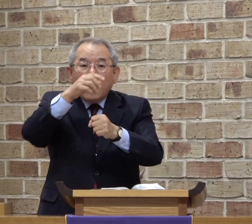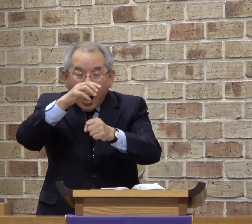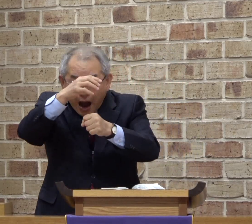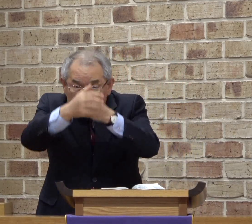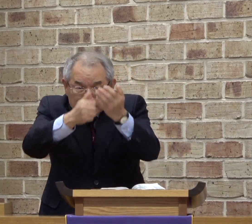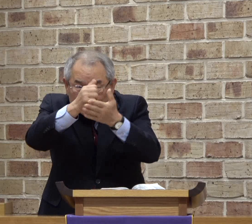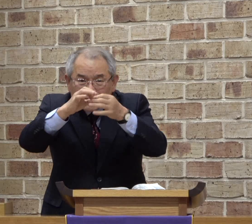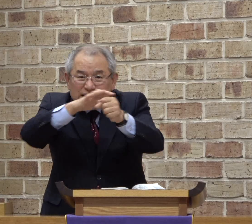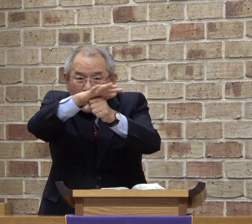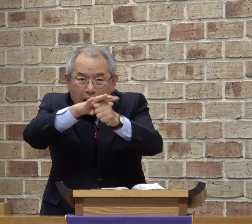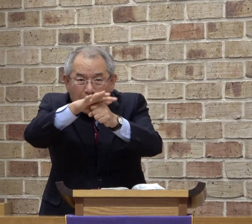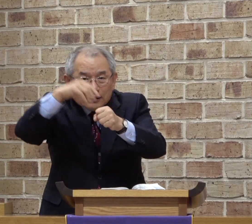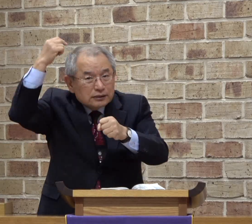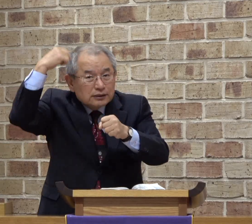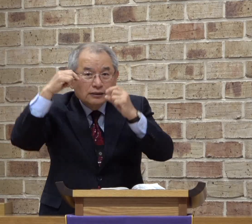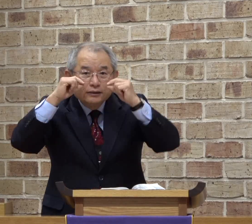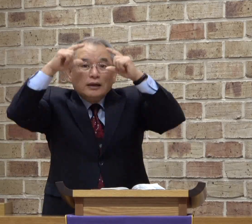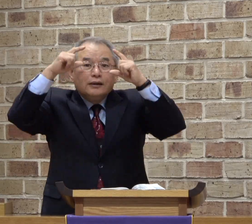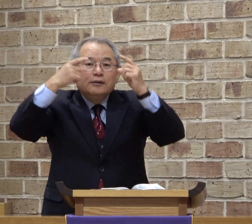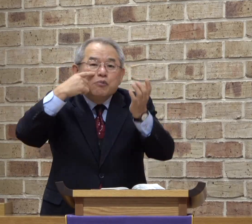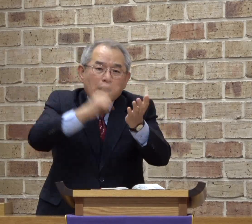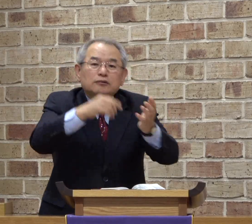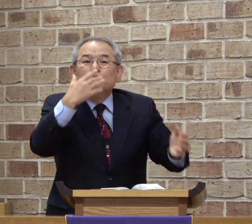백혈구, 나쁜 꾼을 잡아먹는